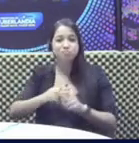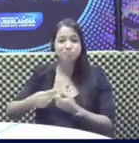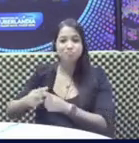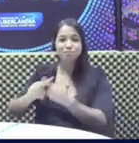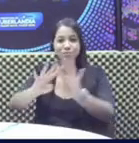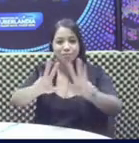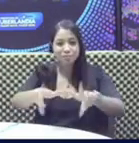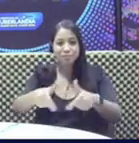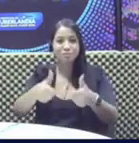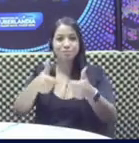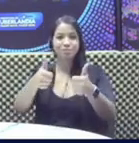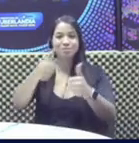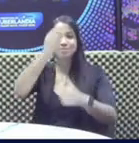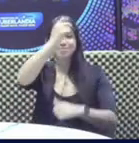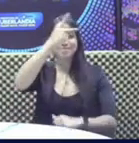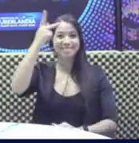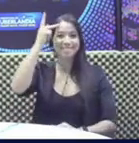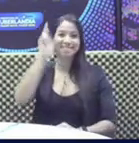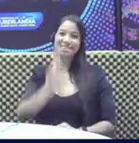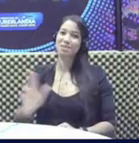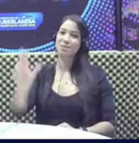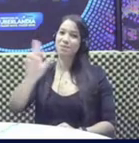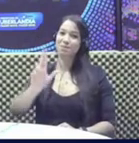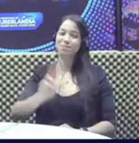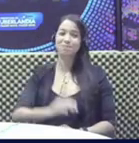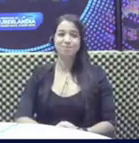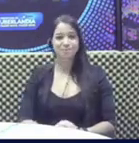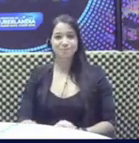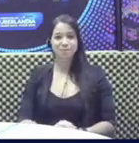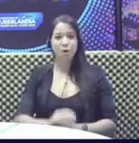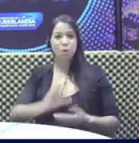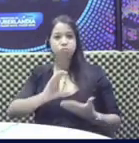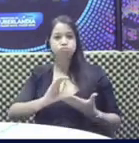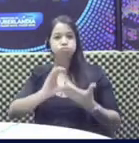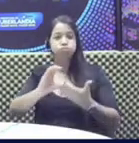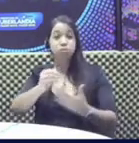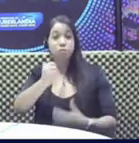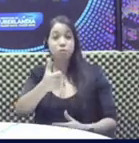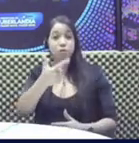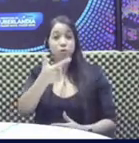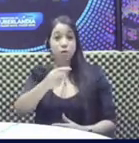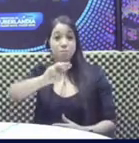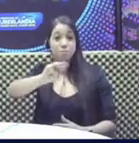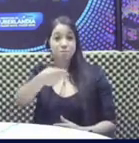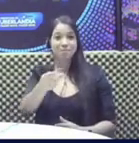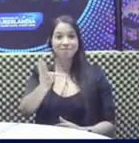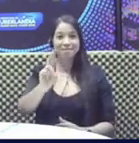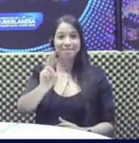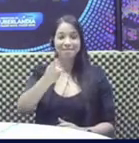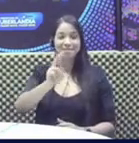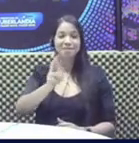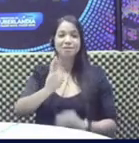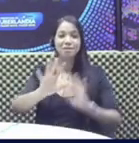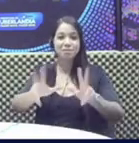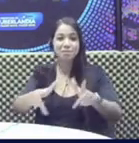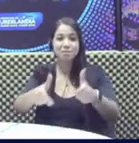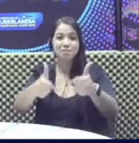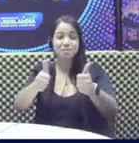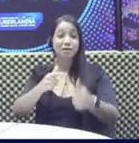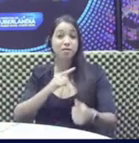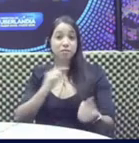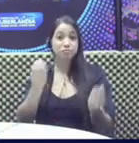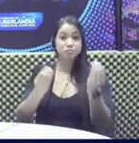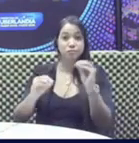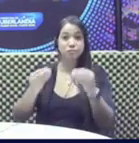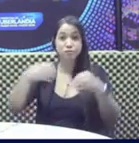e revitalizado pela Prefeitura de Uberlândia. Com investimento de quase 2 milhões de reais, as melhorias incluíram